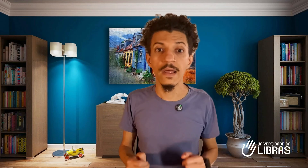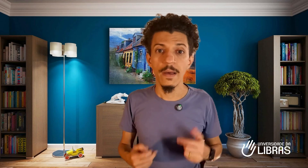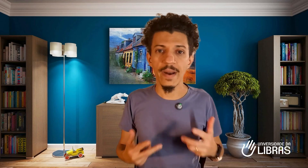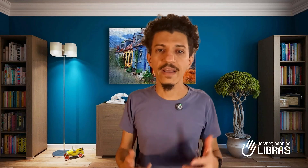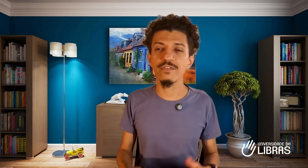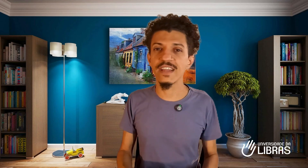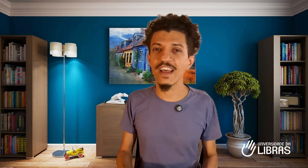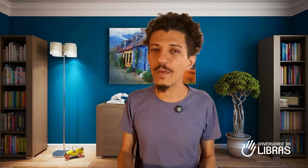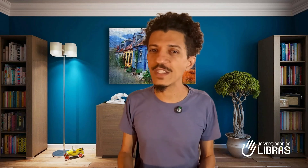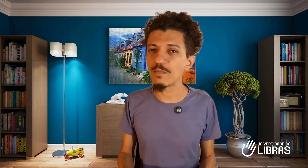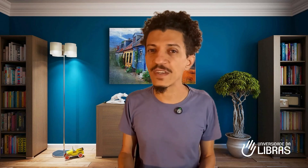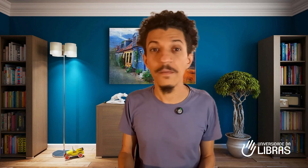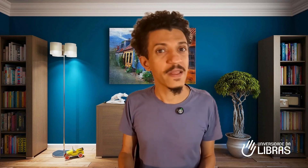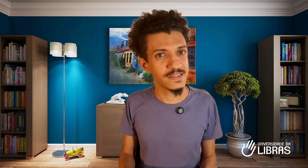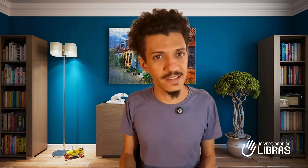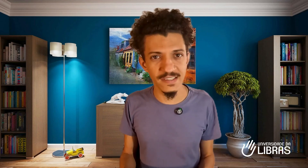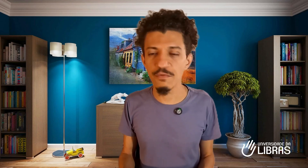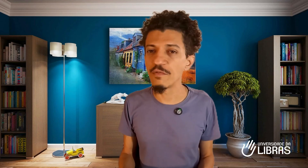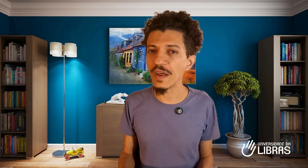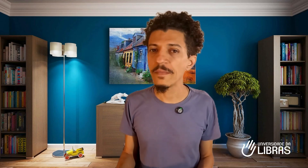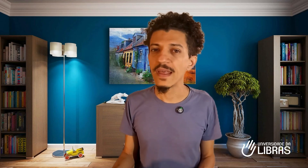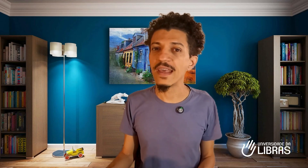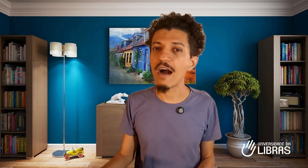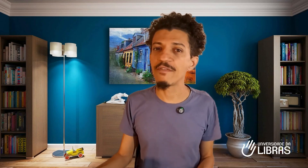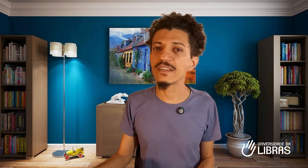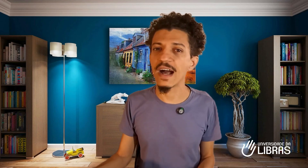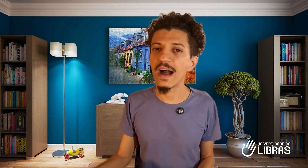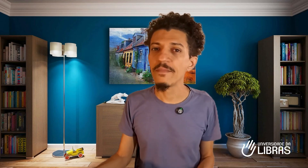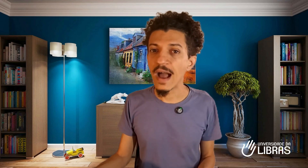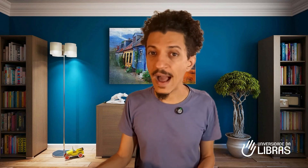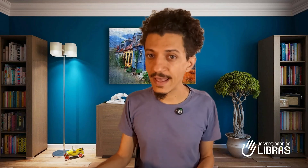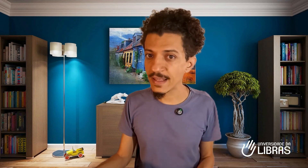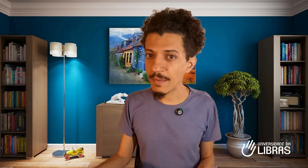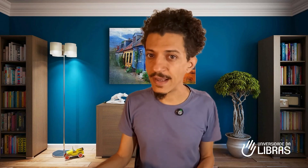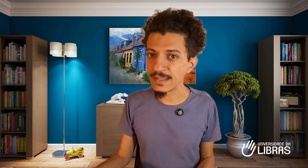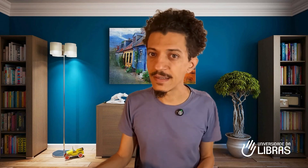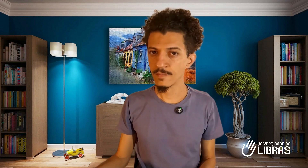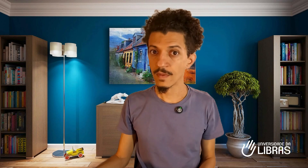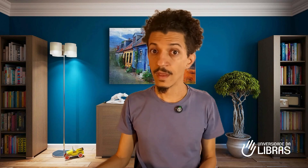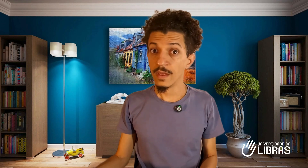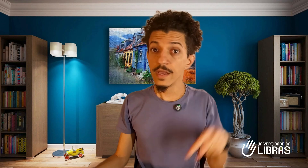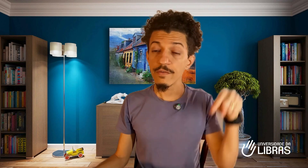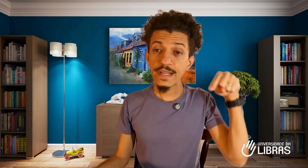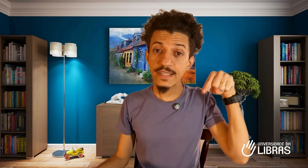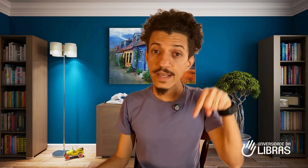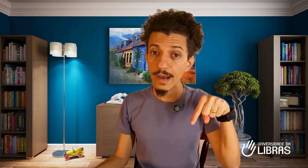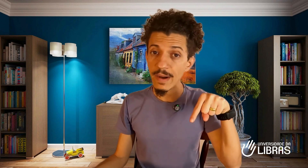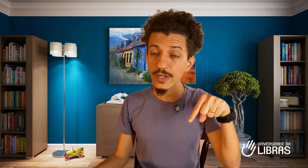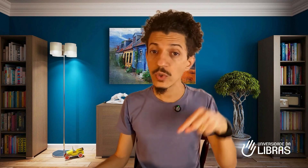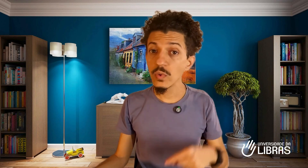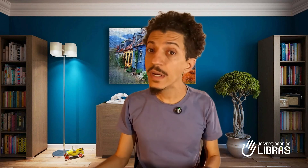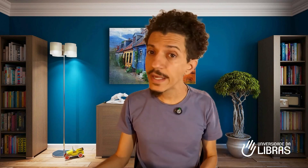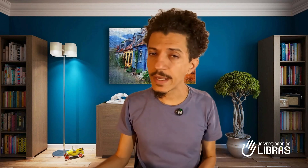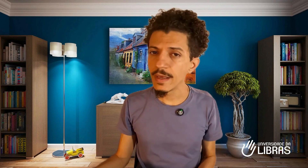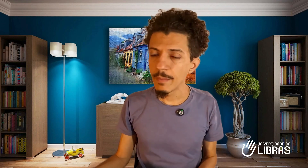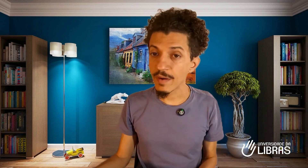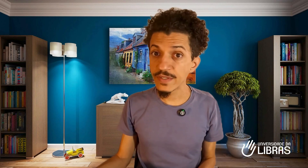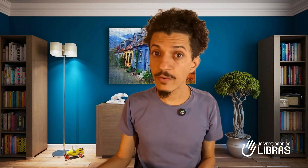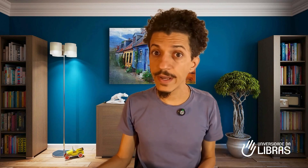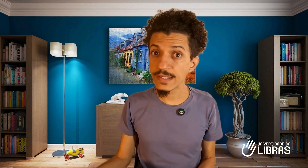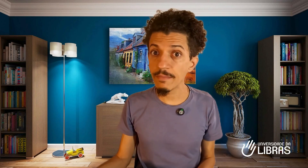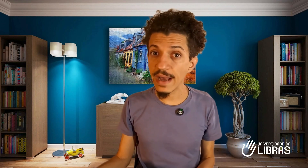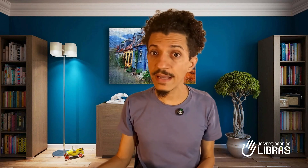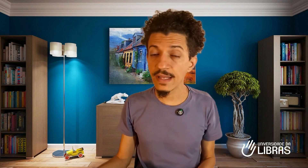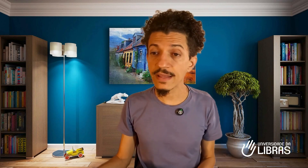aconteça para que você realmente possa se desenvolver e avançar ainda mais. Eu vou deixar aqui abaixo o link para